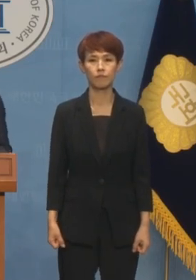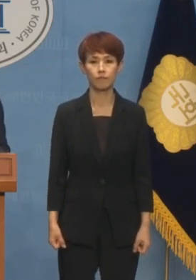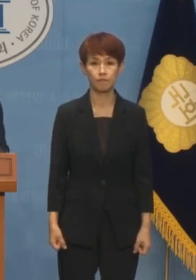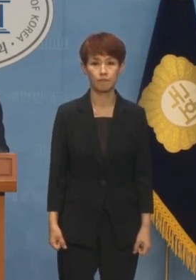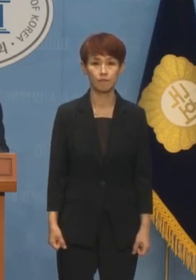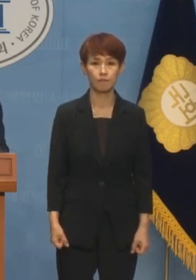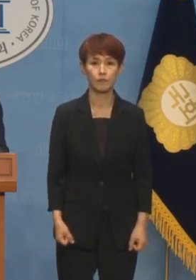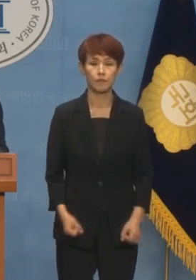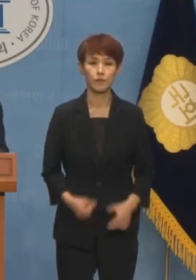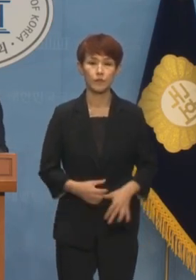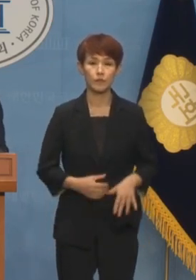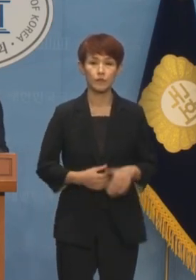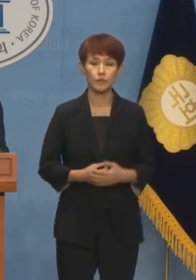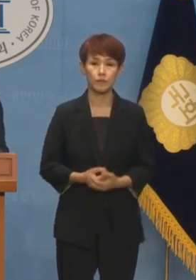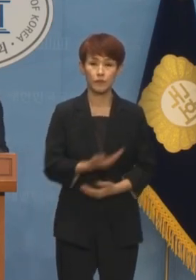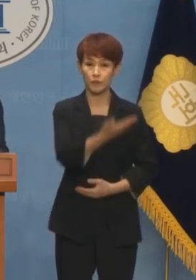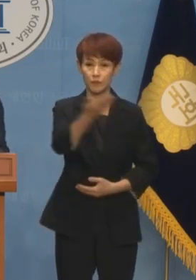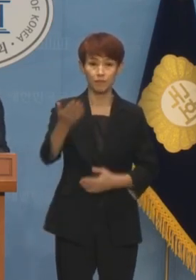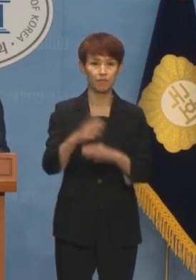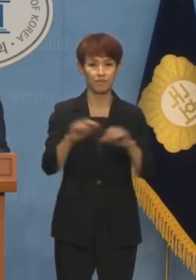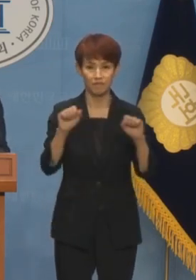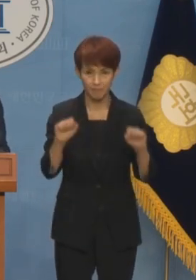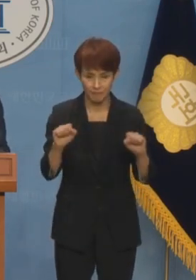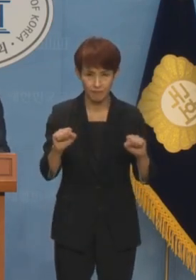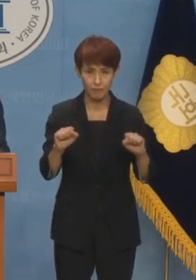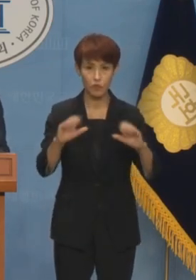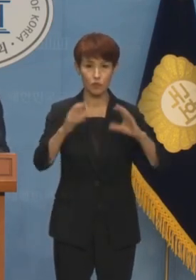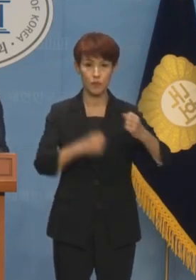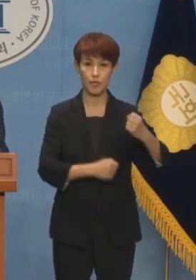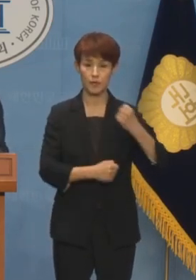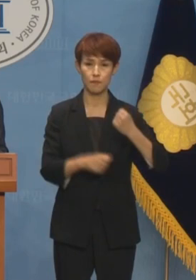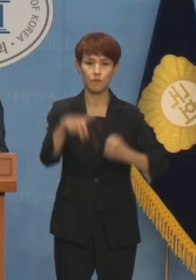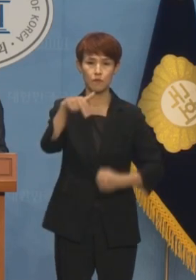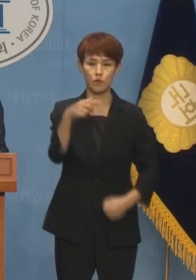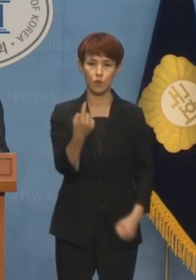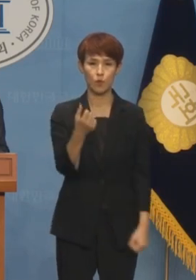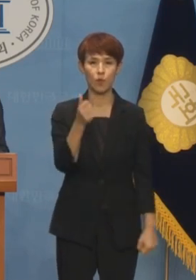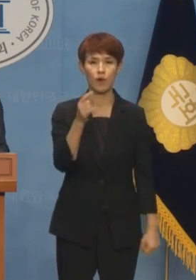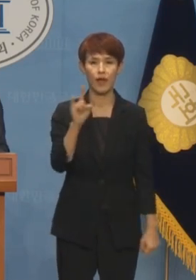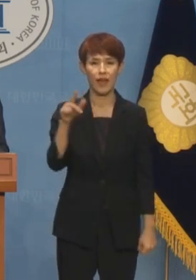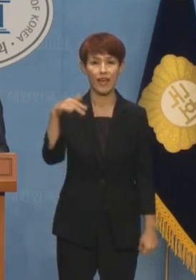예, 소통관의 언론인 여러분 안녕하십니까? 국민의힘 조혜진입니다.